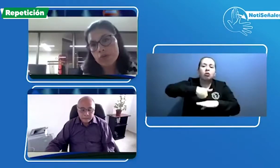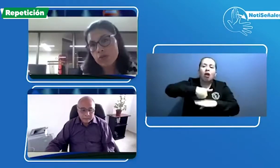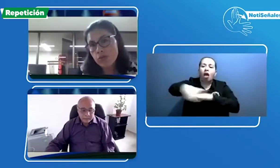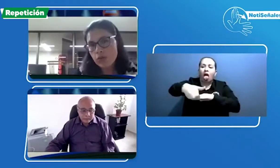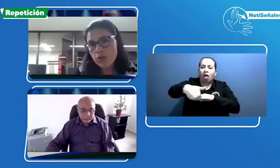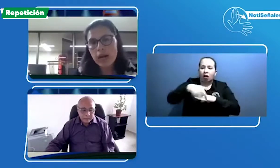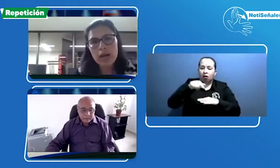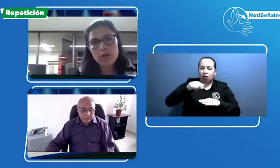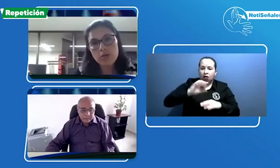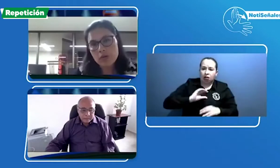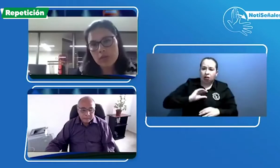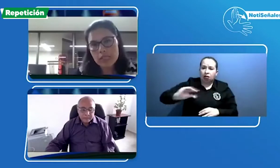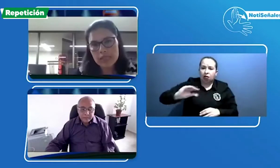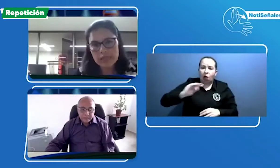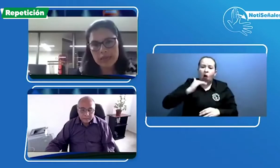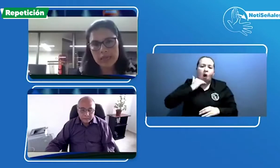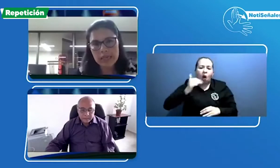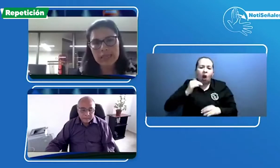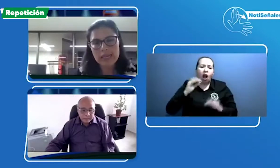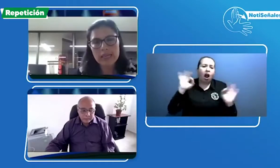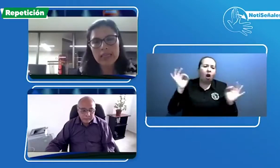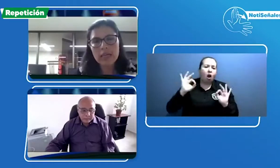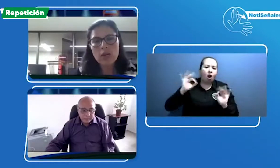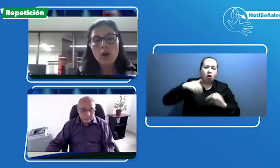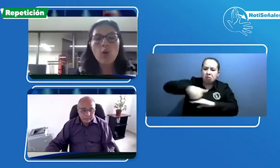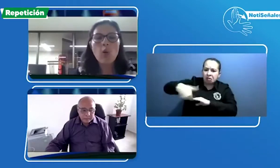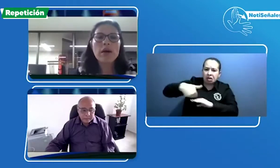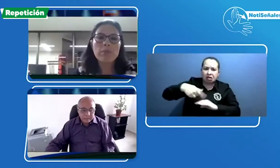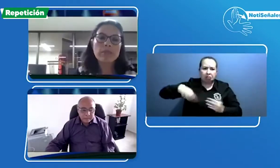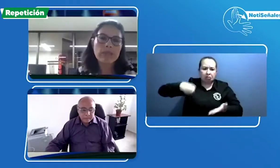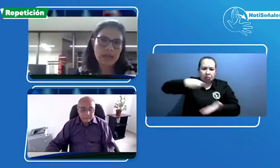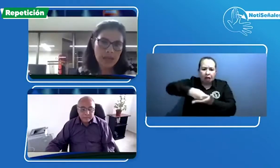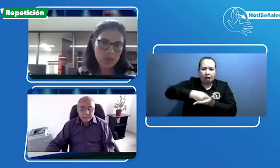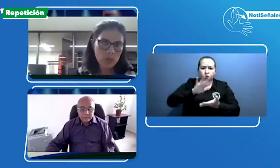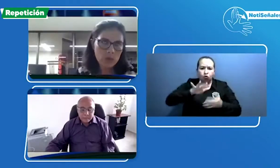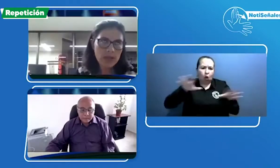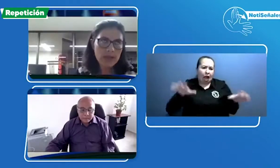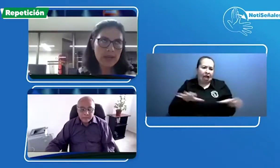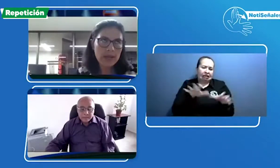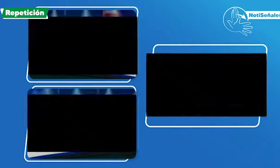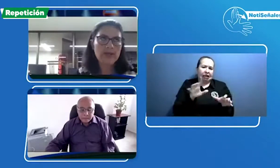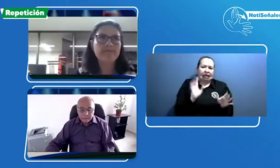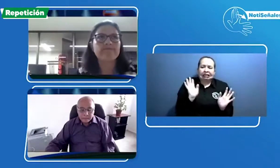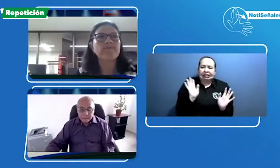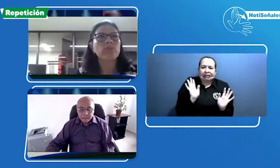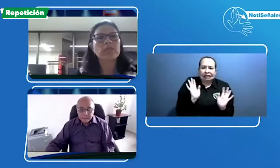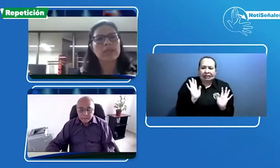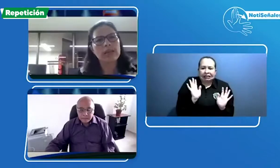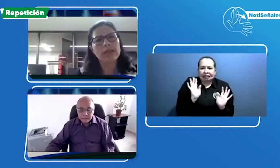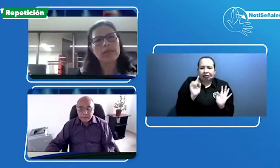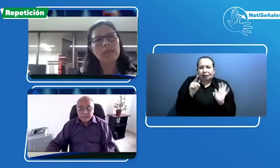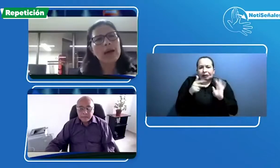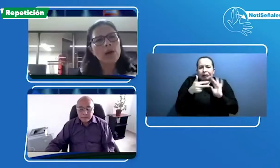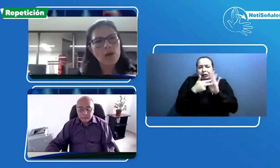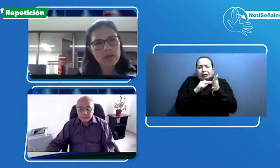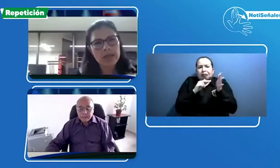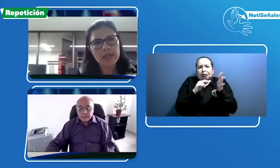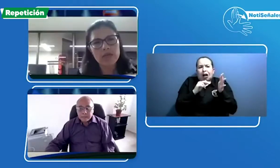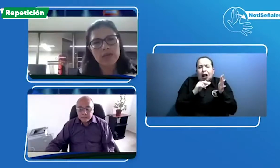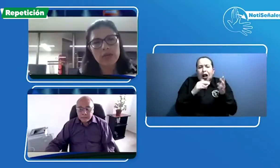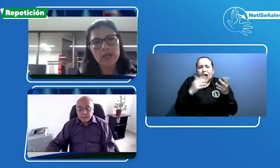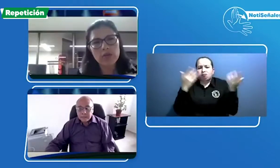por unos honorarios o por unas actividades realizadas, lo cual pues sería muy, pues va